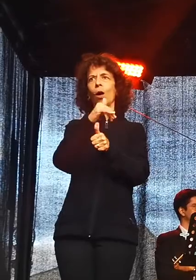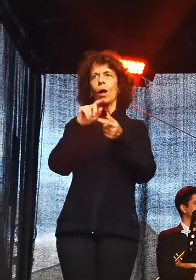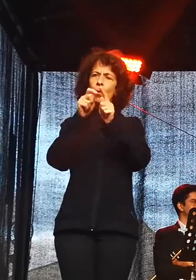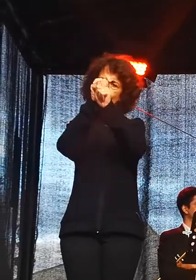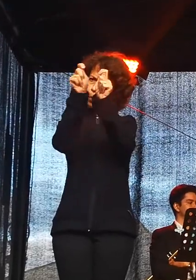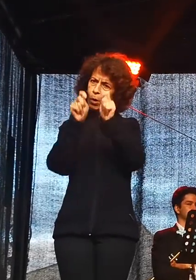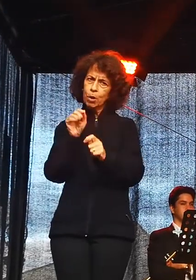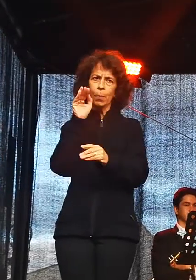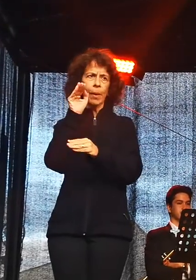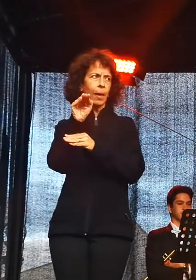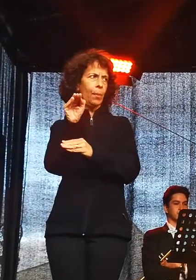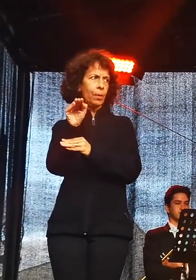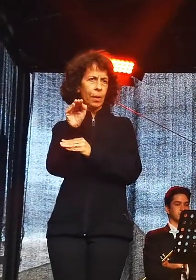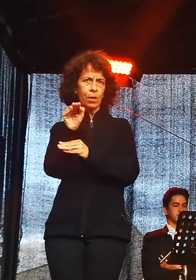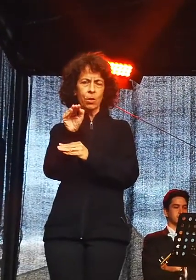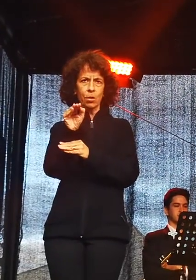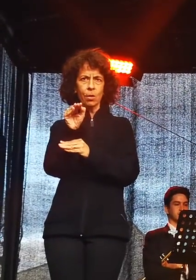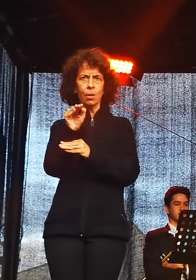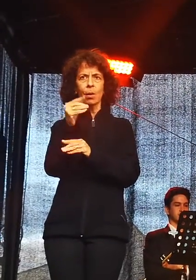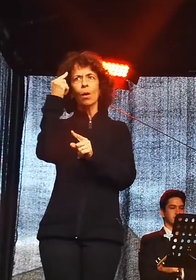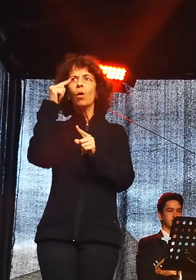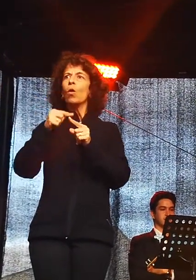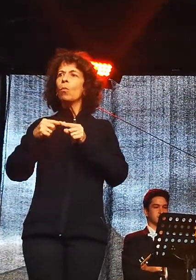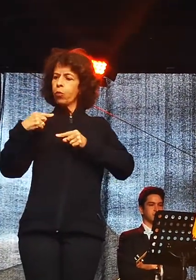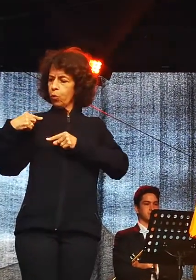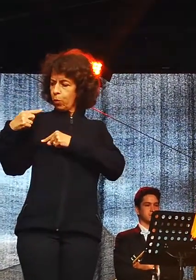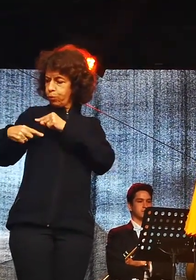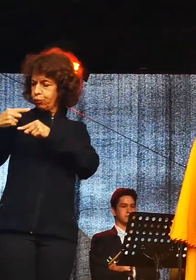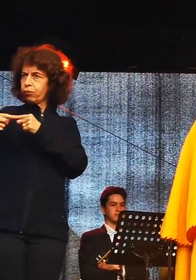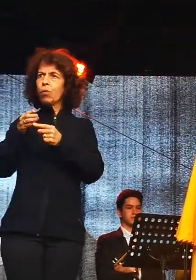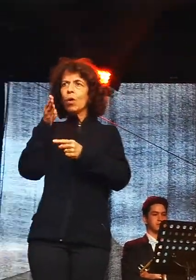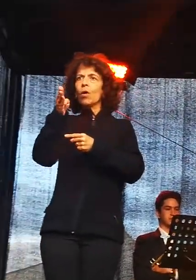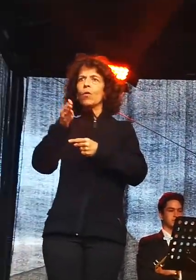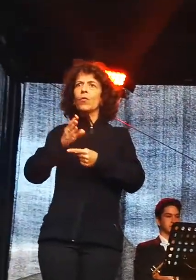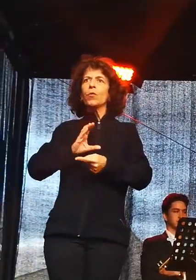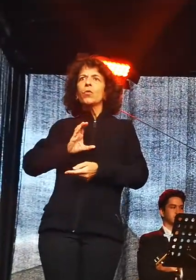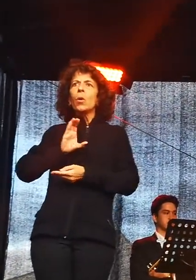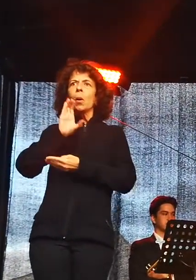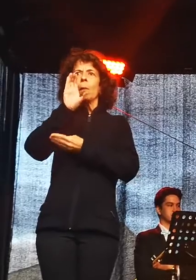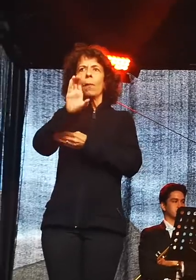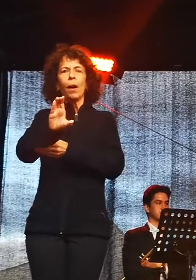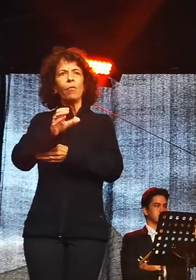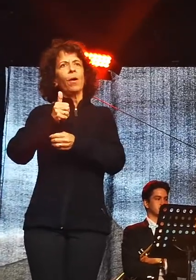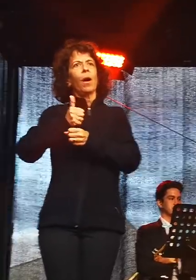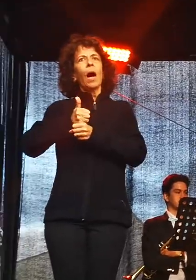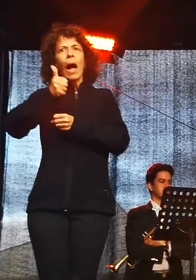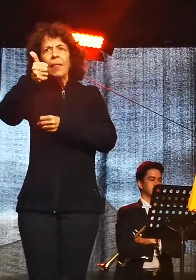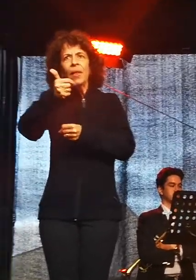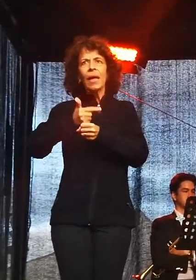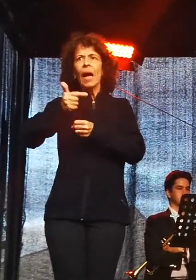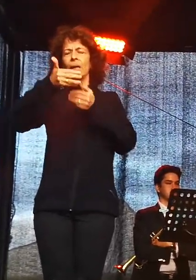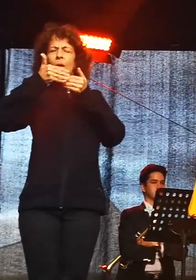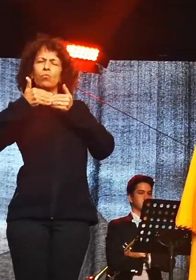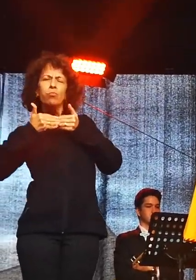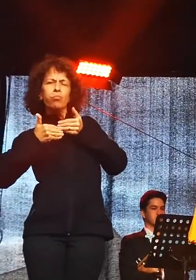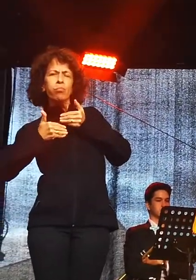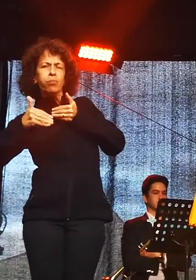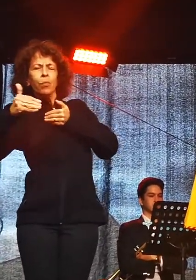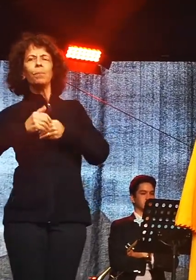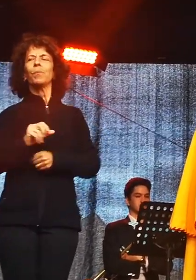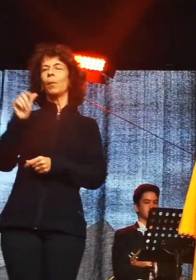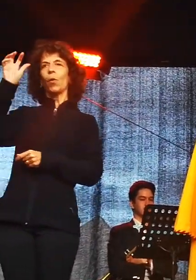Respectons-les, protégeons-les pour les transmettre à nos générations futures, pour des années encore. En ce